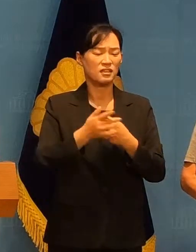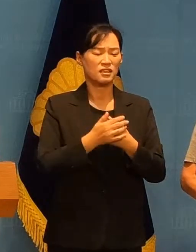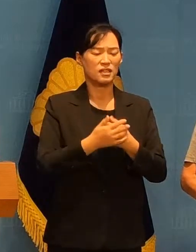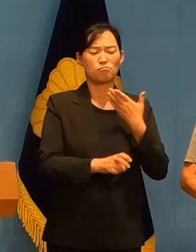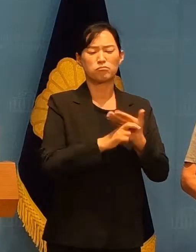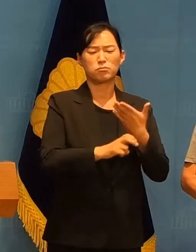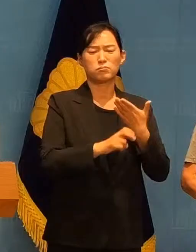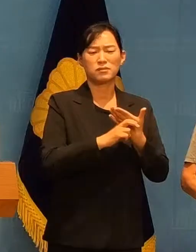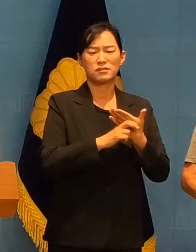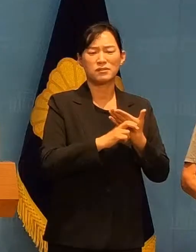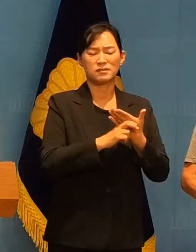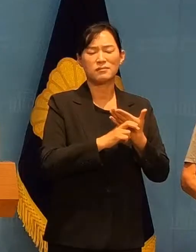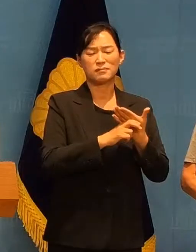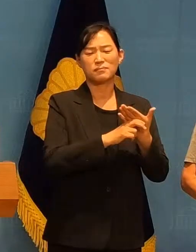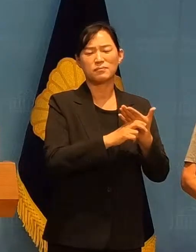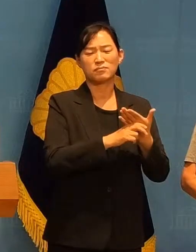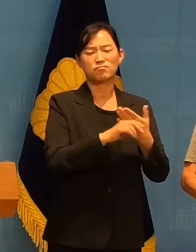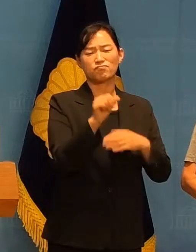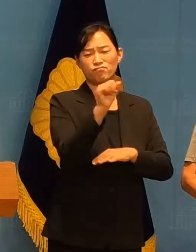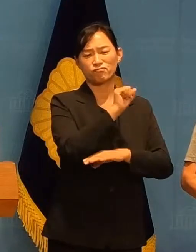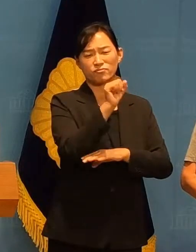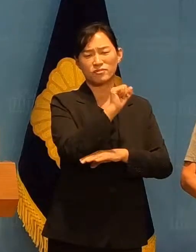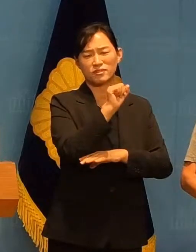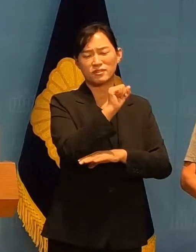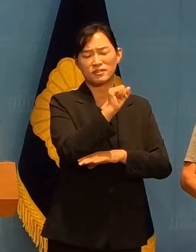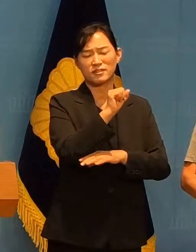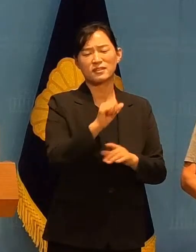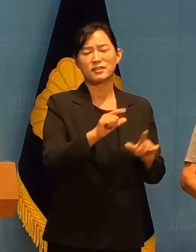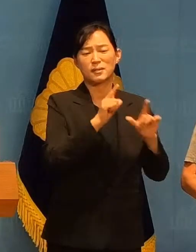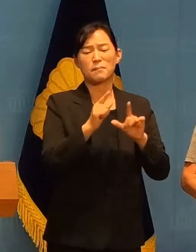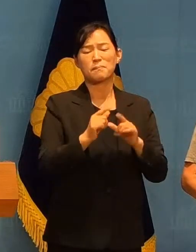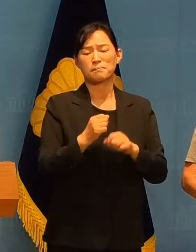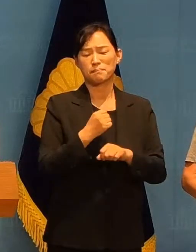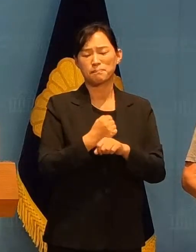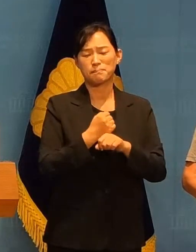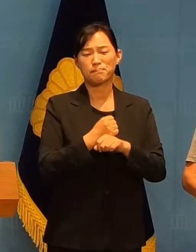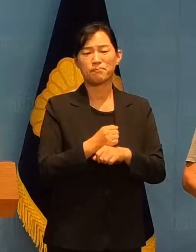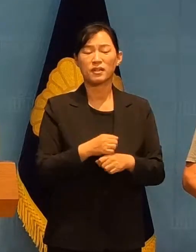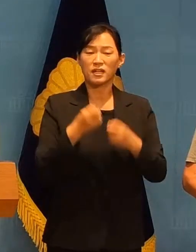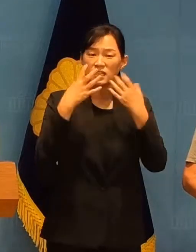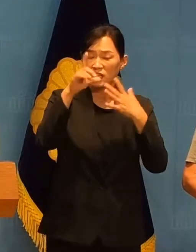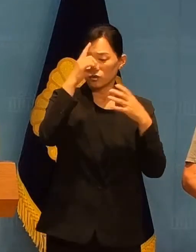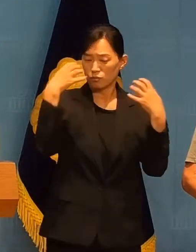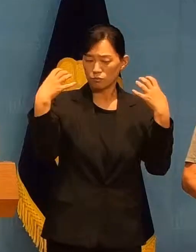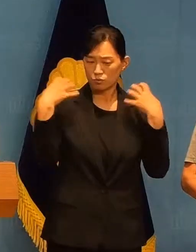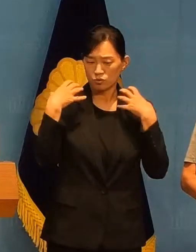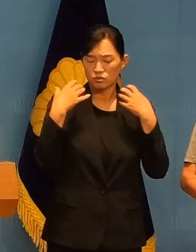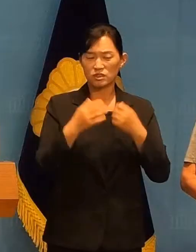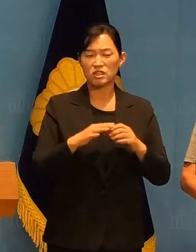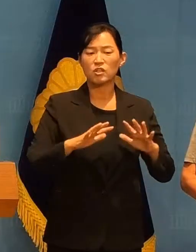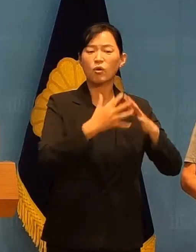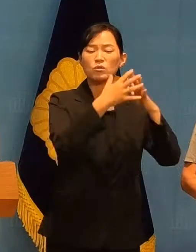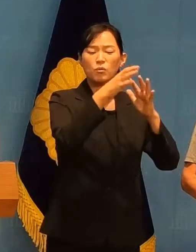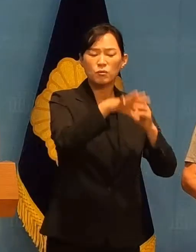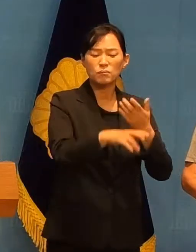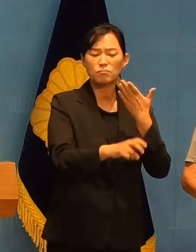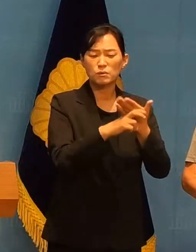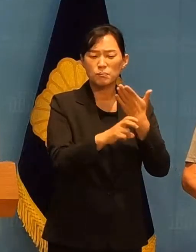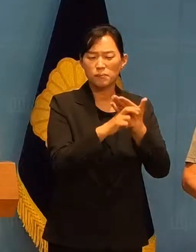속에 살아왔습니다. 새 정부는 건설 현장의 불법 하도급 문제를